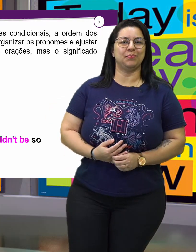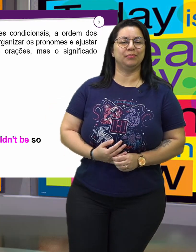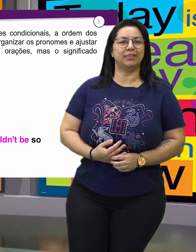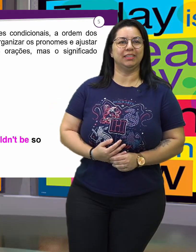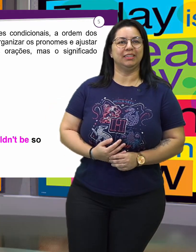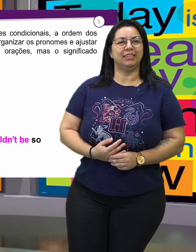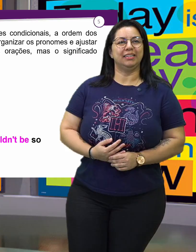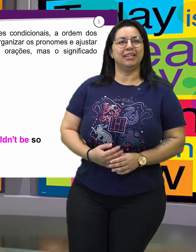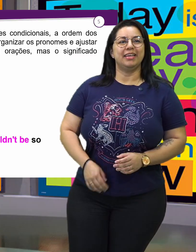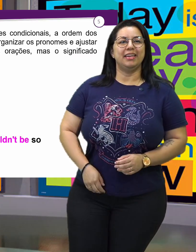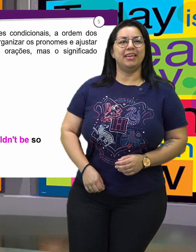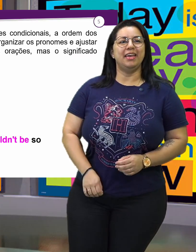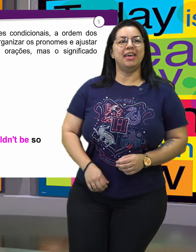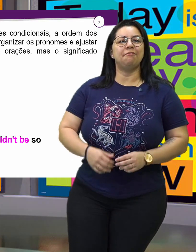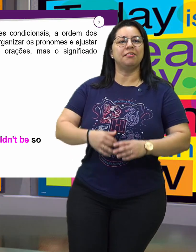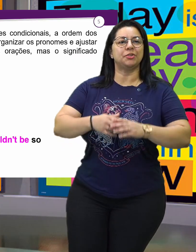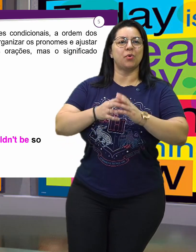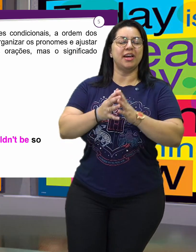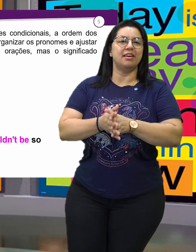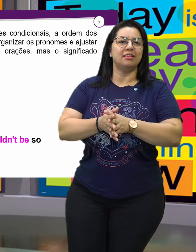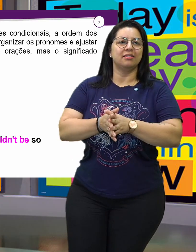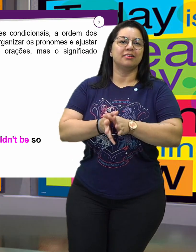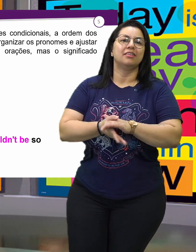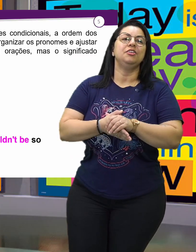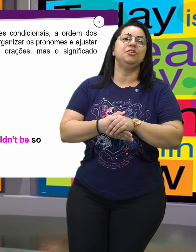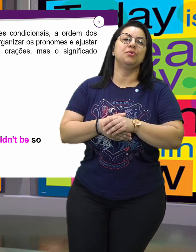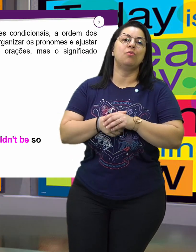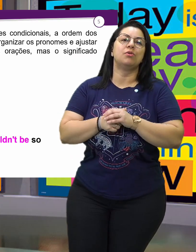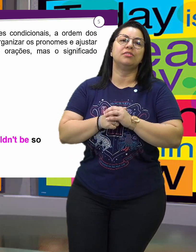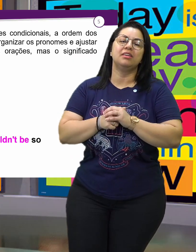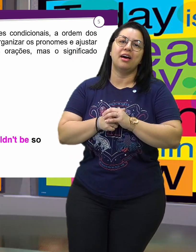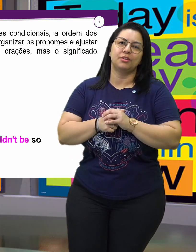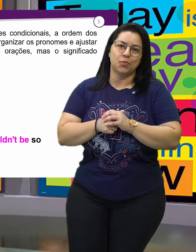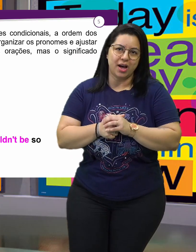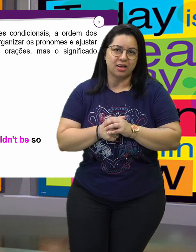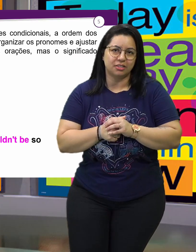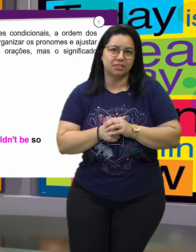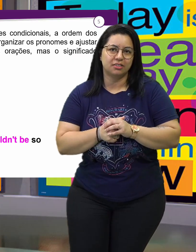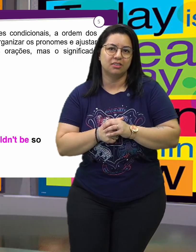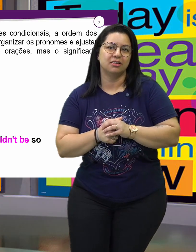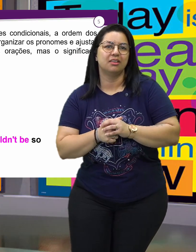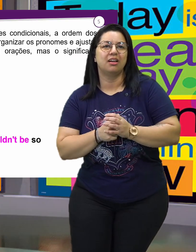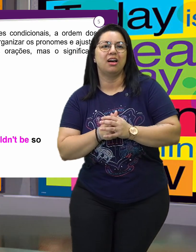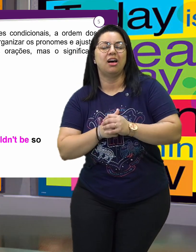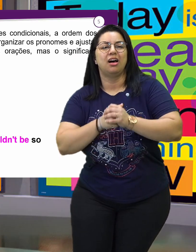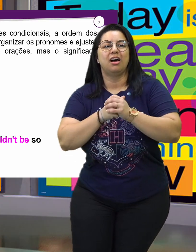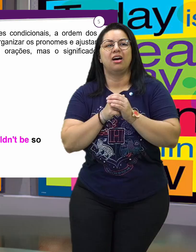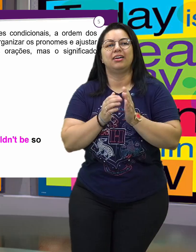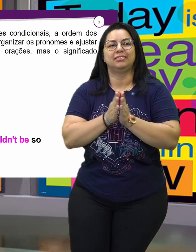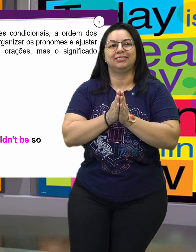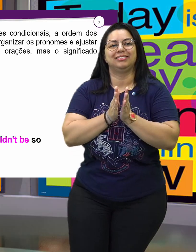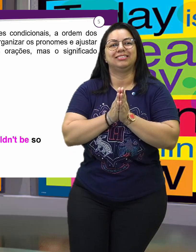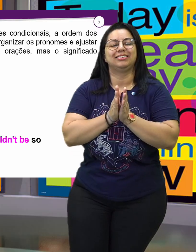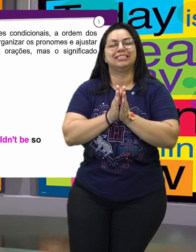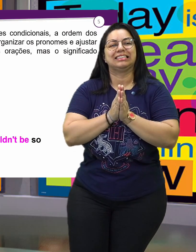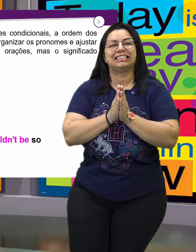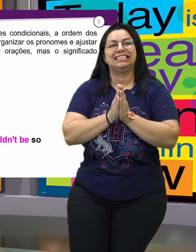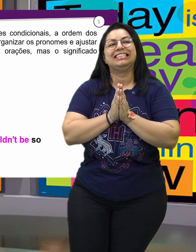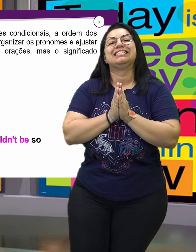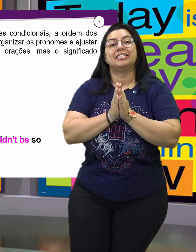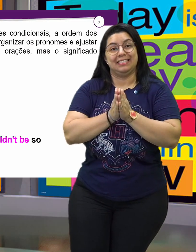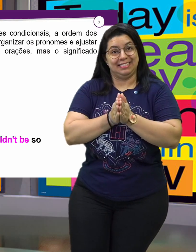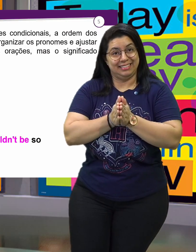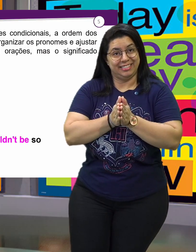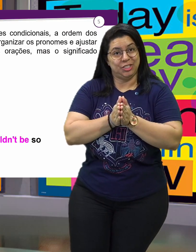essa frase, o que quer dizer? If it rained, you would get wet. Olha essa situação. Estou falando aqui,